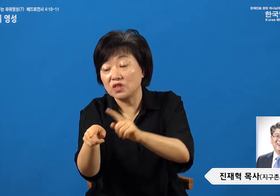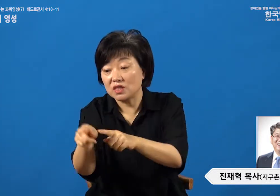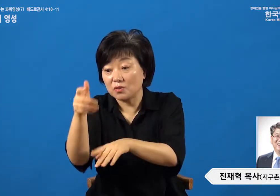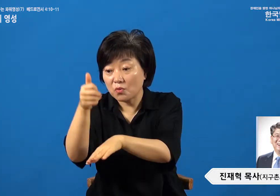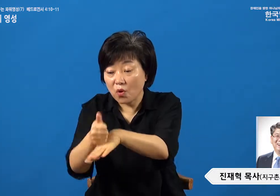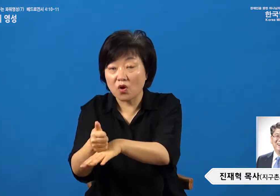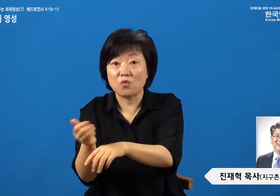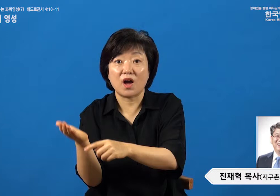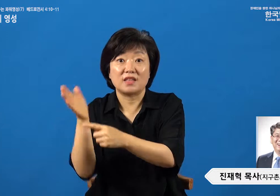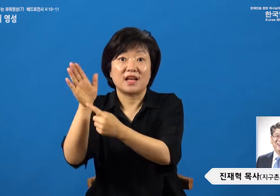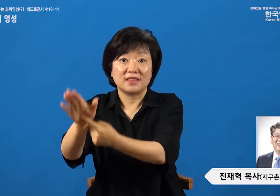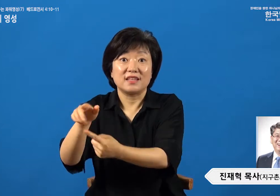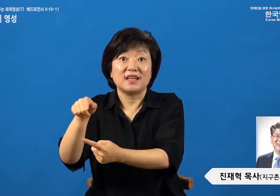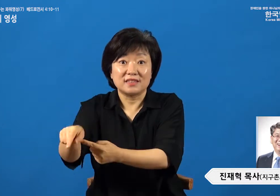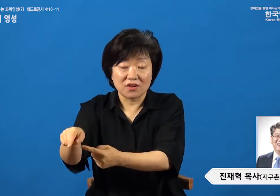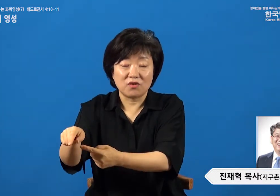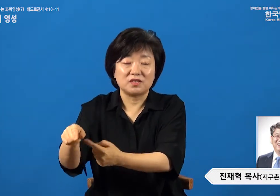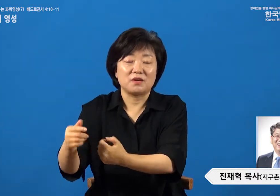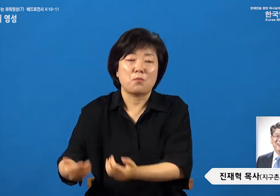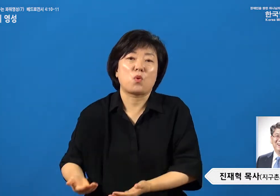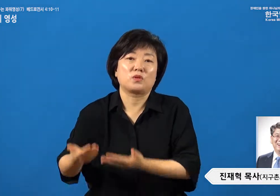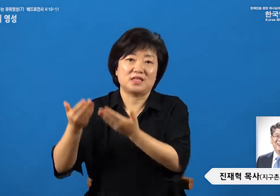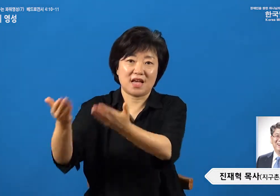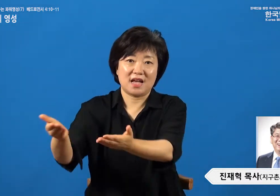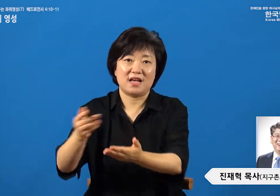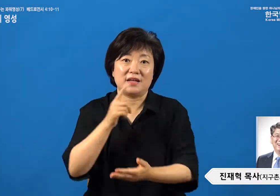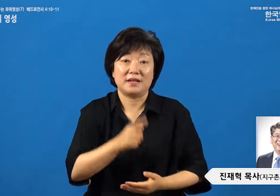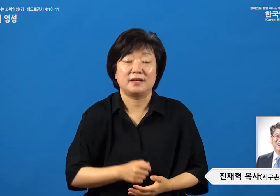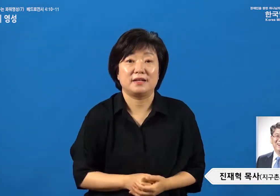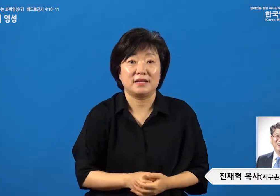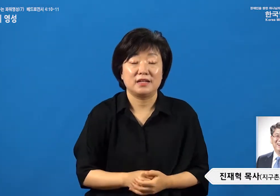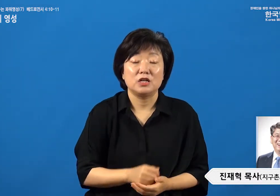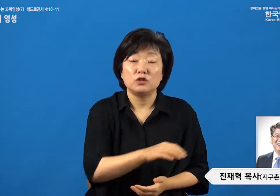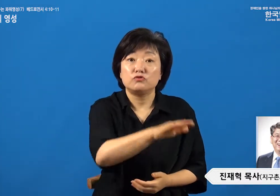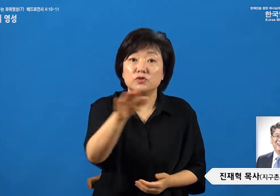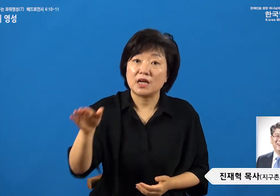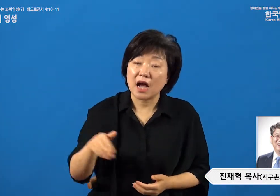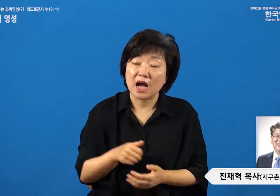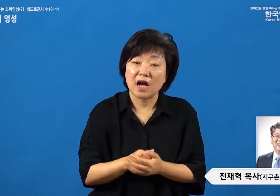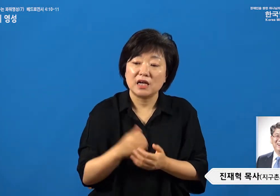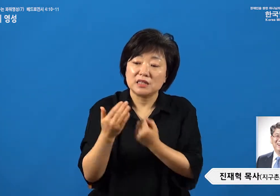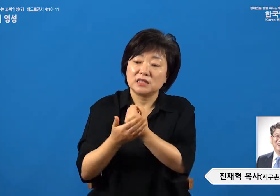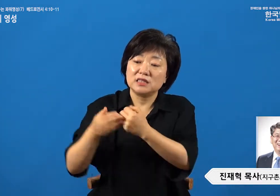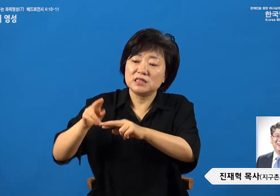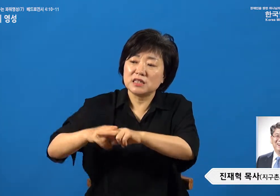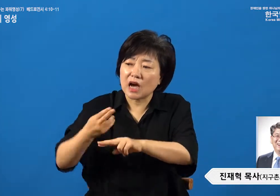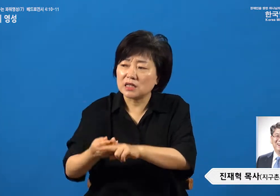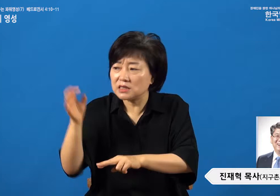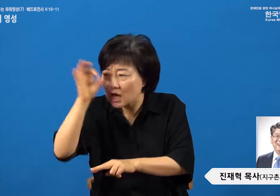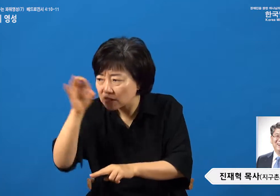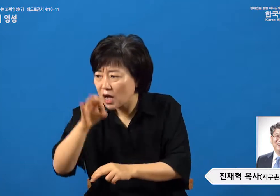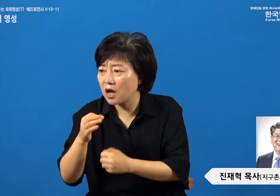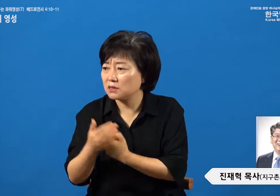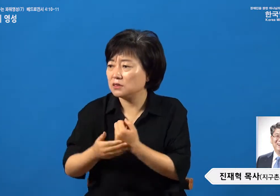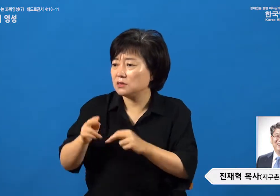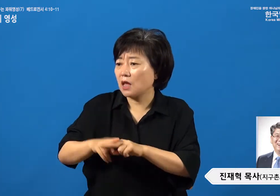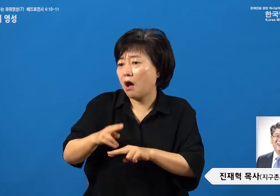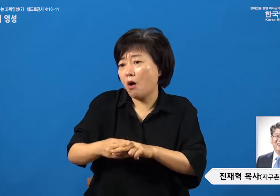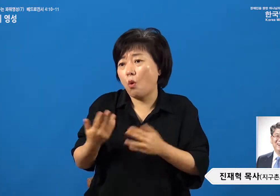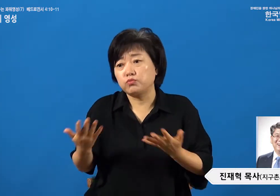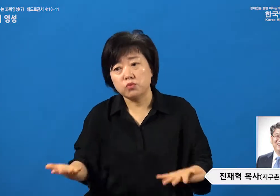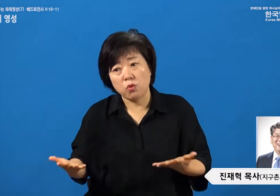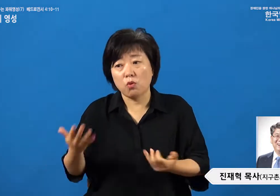그것이 봉사다라고 우리에게 말씀하고 있습니다. 우리는 은사를 찾습니다. 우리는 내가